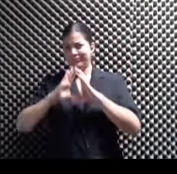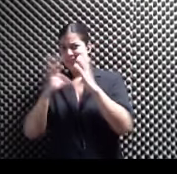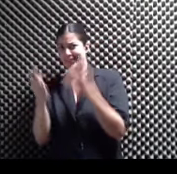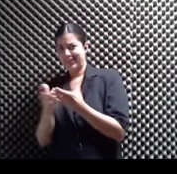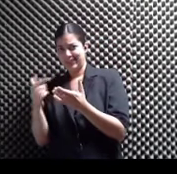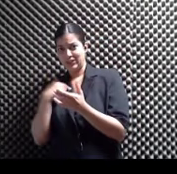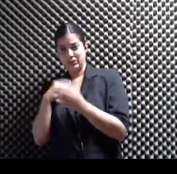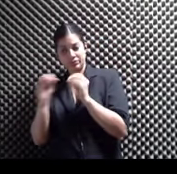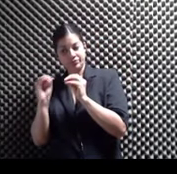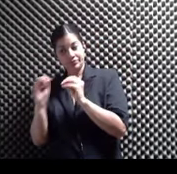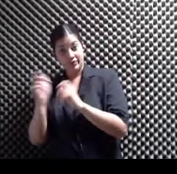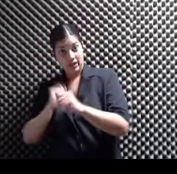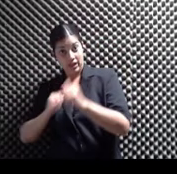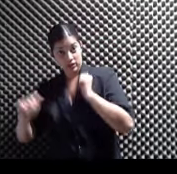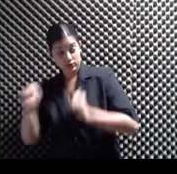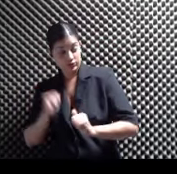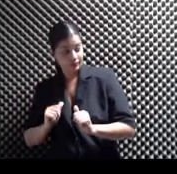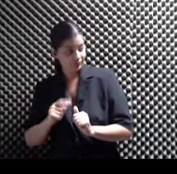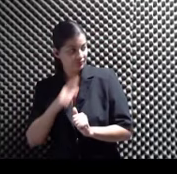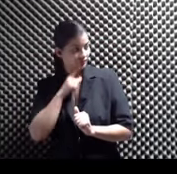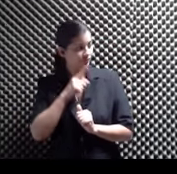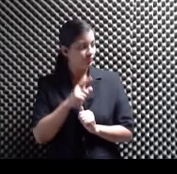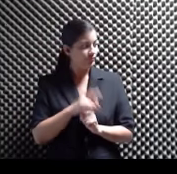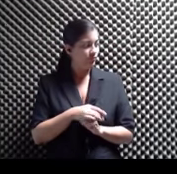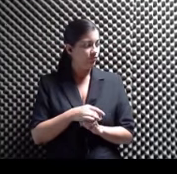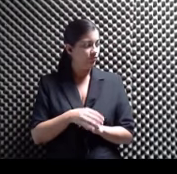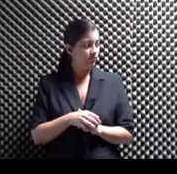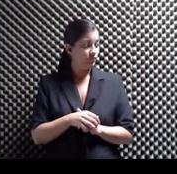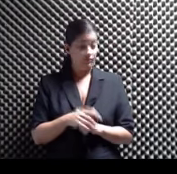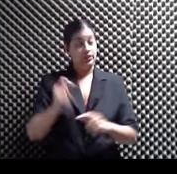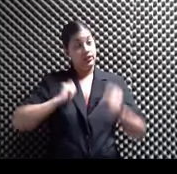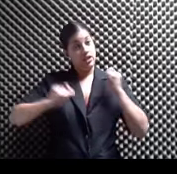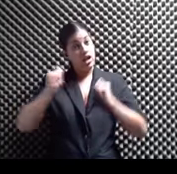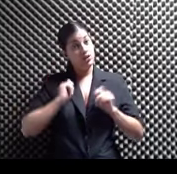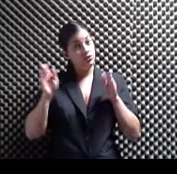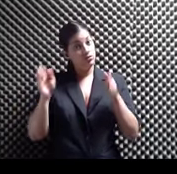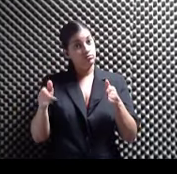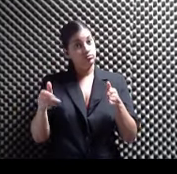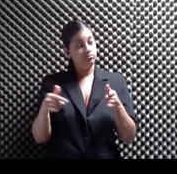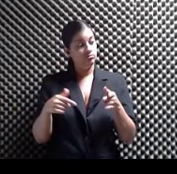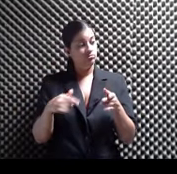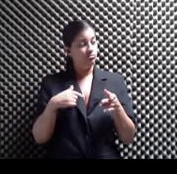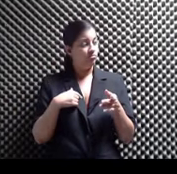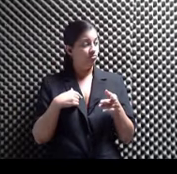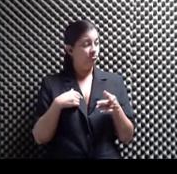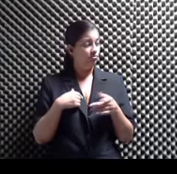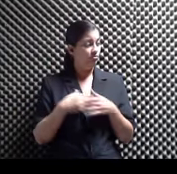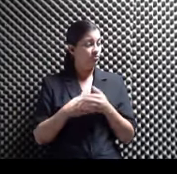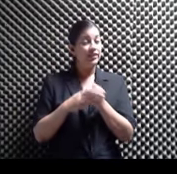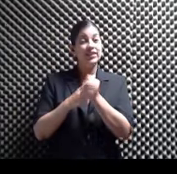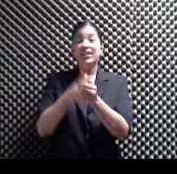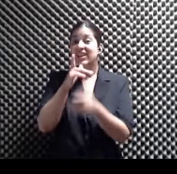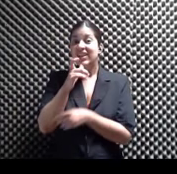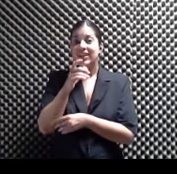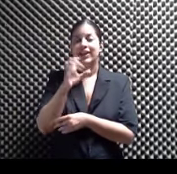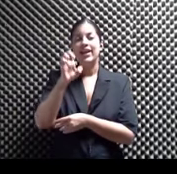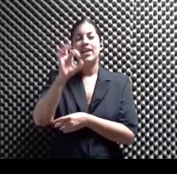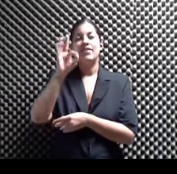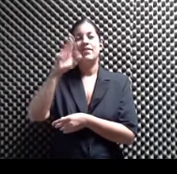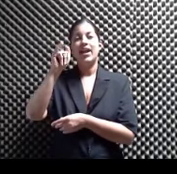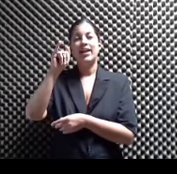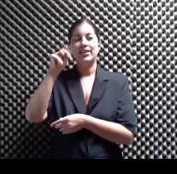para Actress, que es una academia de teatro que dirige nuestro colega Efraín Rosa. Uh-huh.